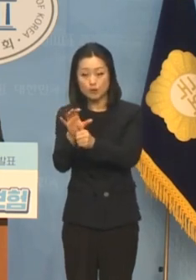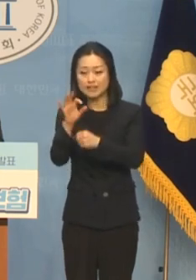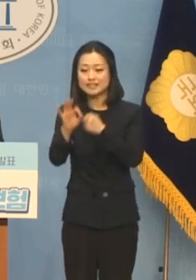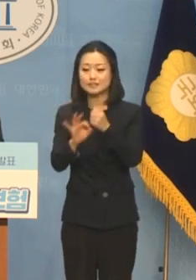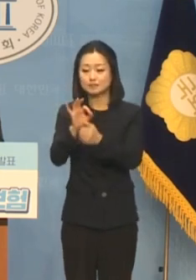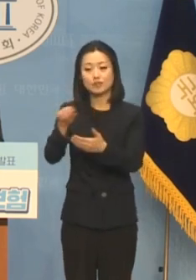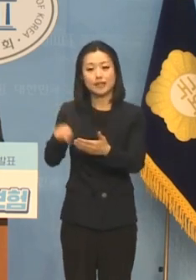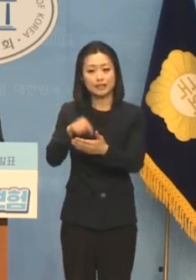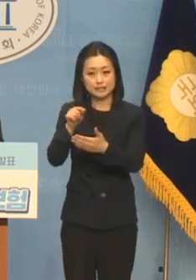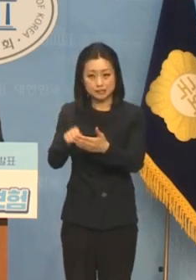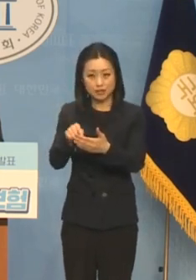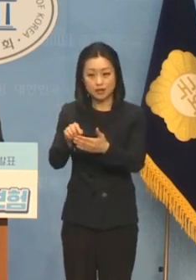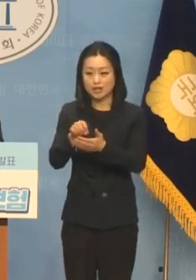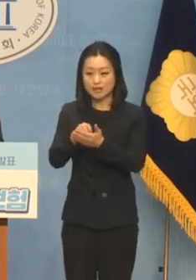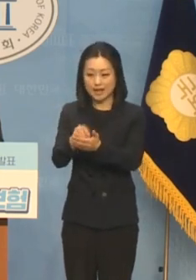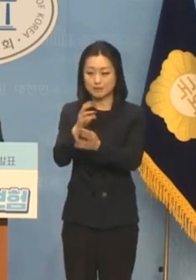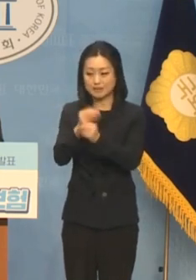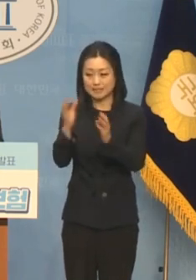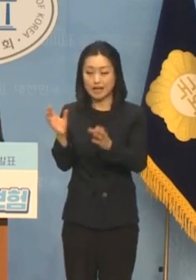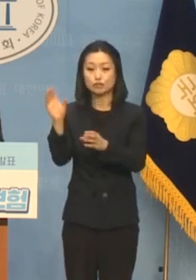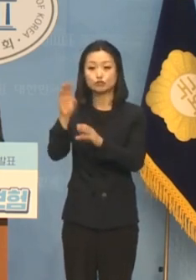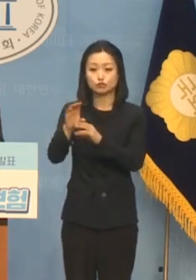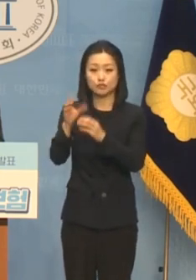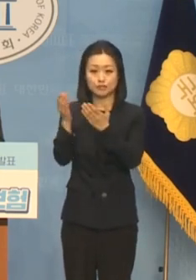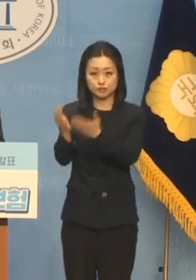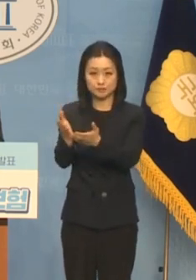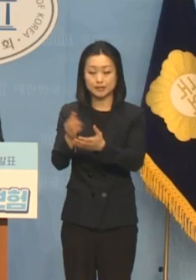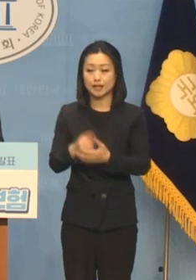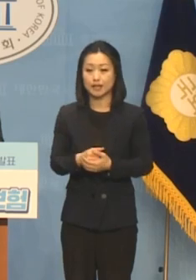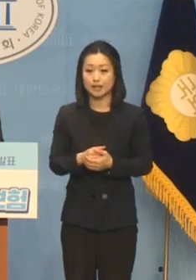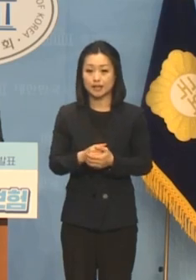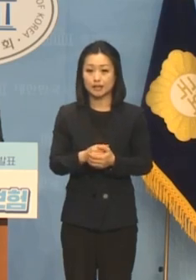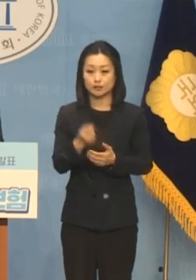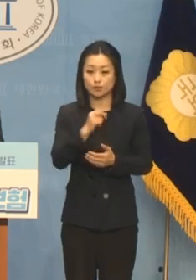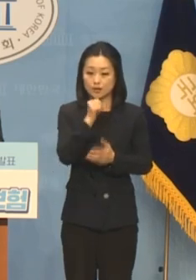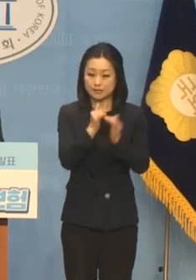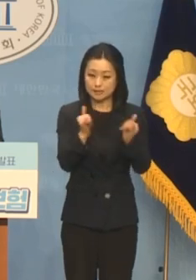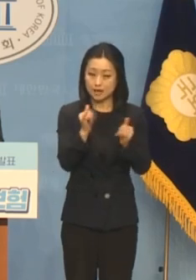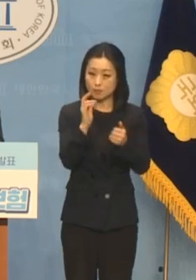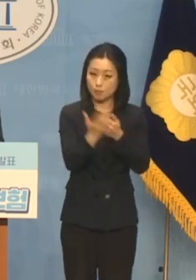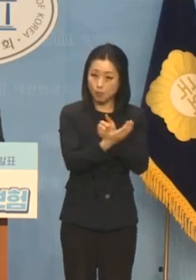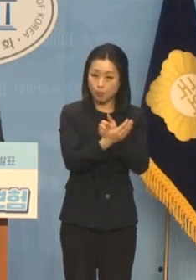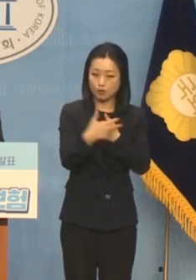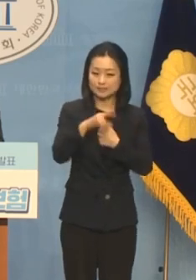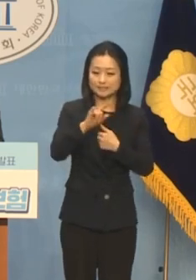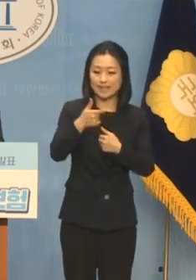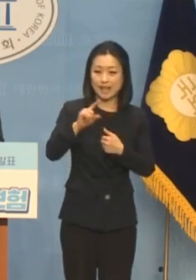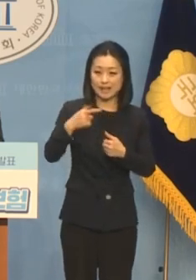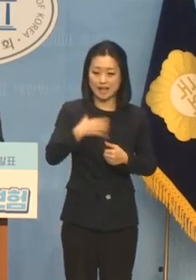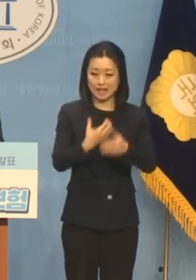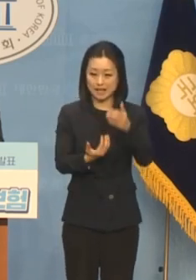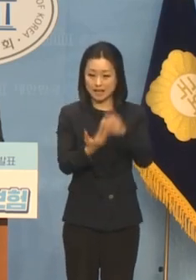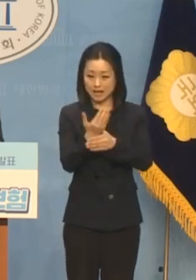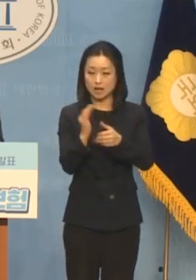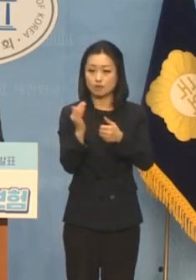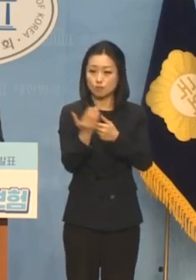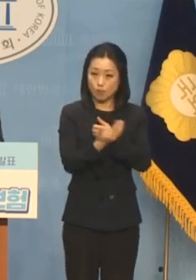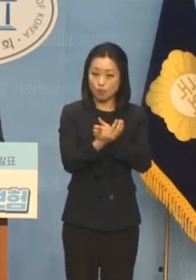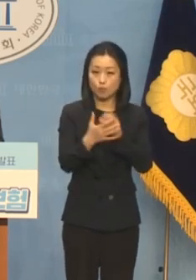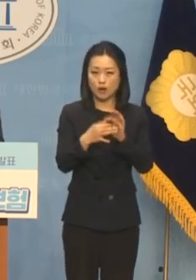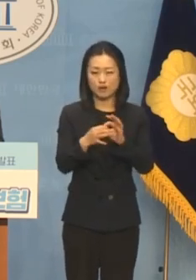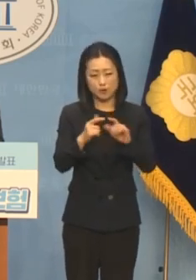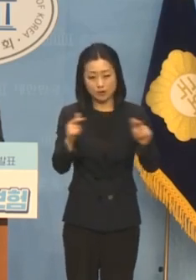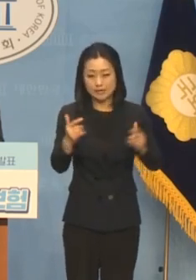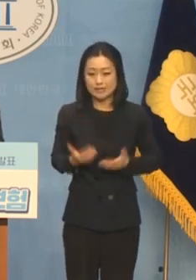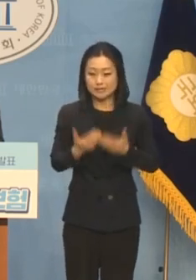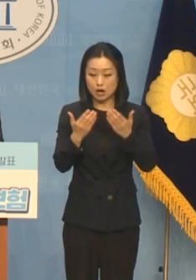한도 안에서 가입 기간에 추가하겠습니다. 취약계층 보호나 재난구호 등 힘든 노동을 수반하는